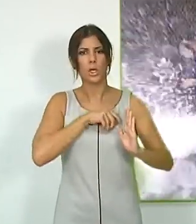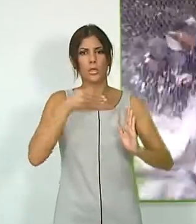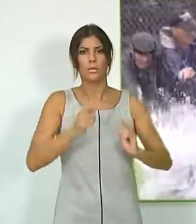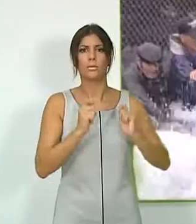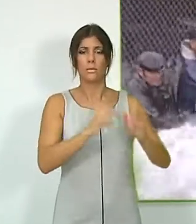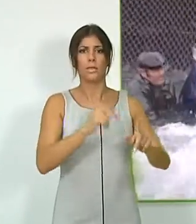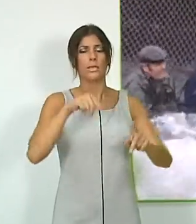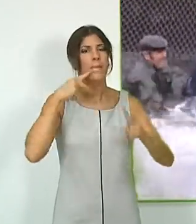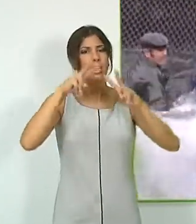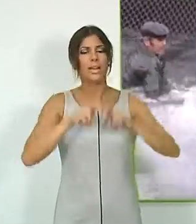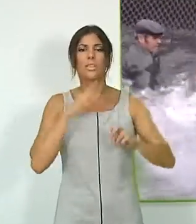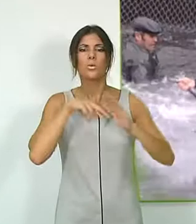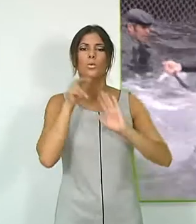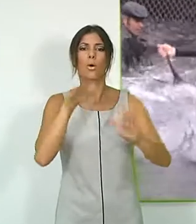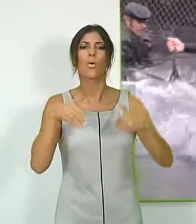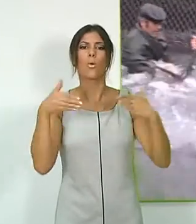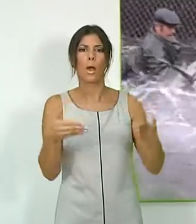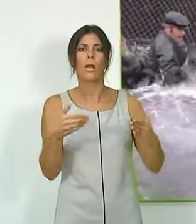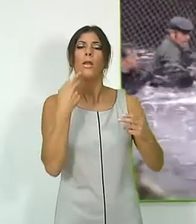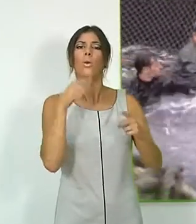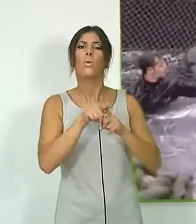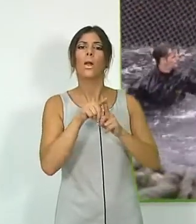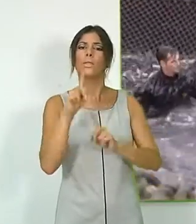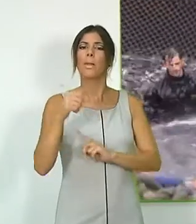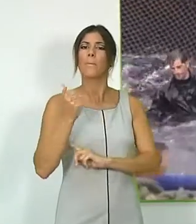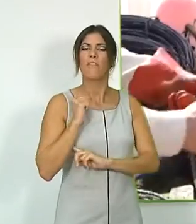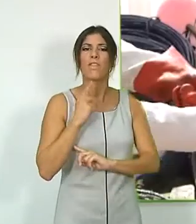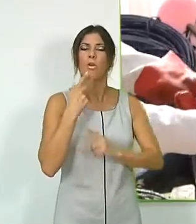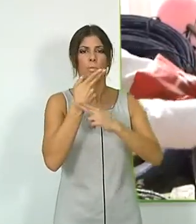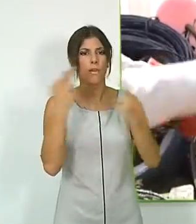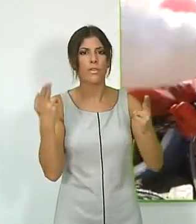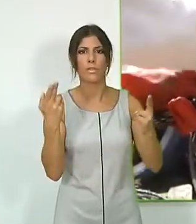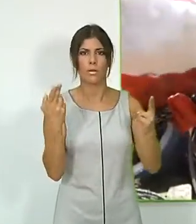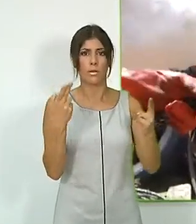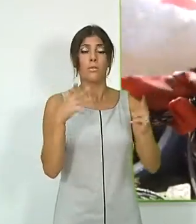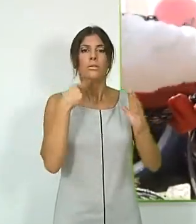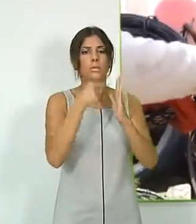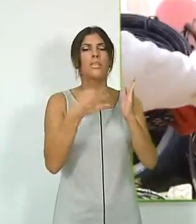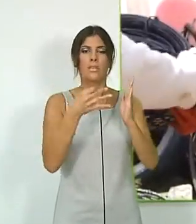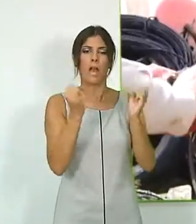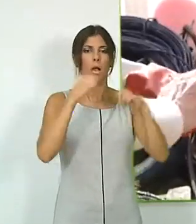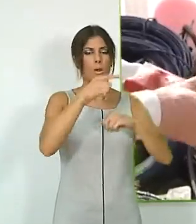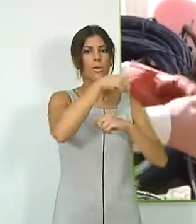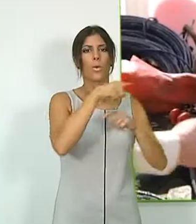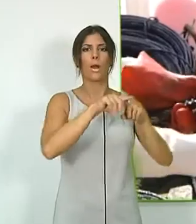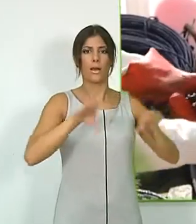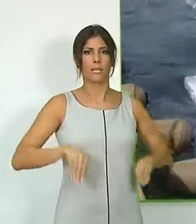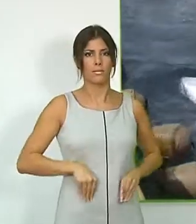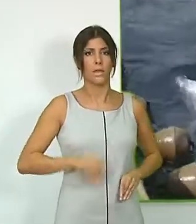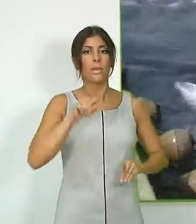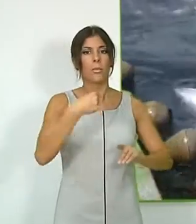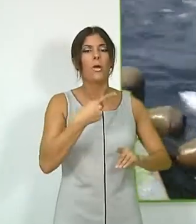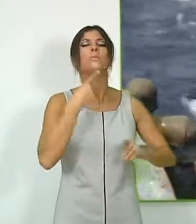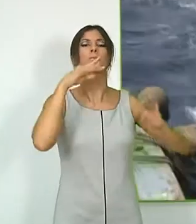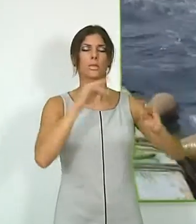destacan el análisis de recursos para comprobar la rentabilidad o la subaceptación del acuerdo y sus condiciones por parte del sector